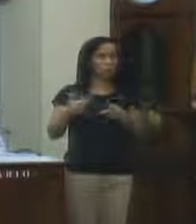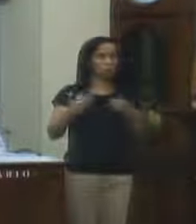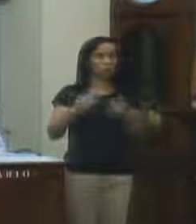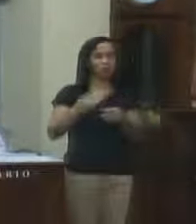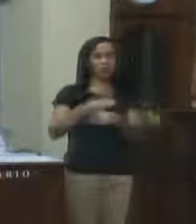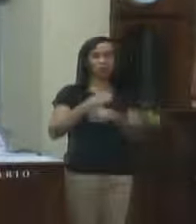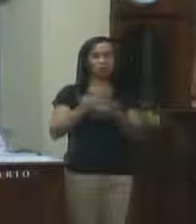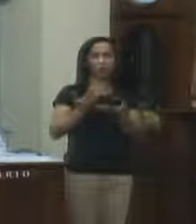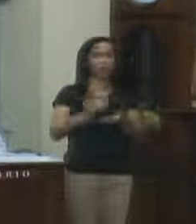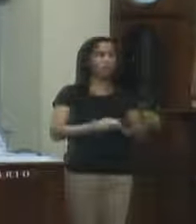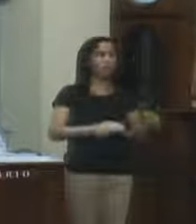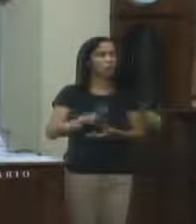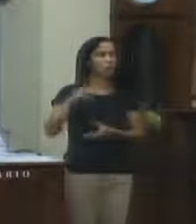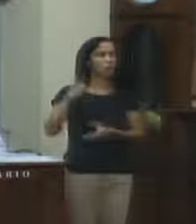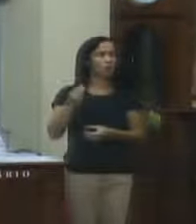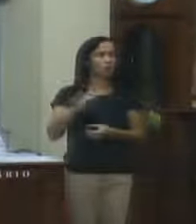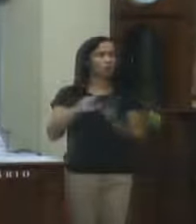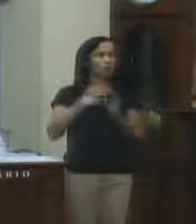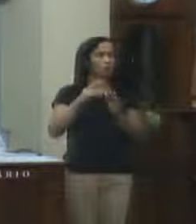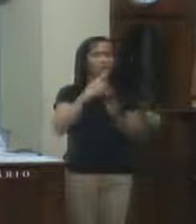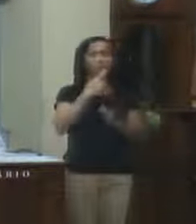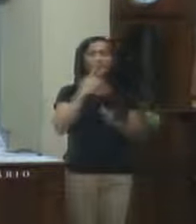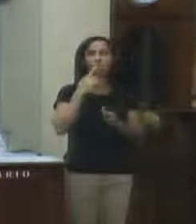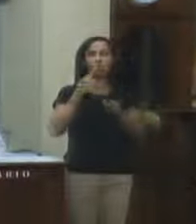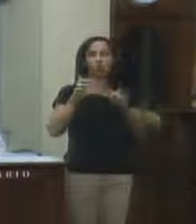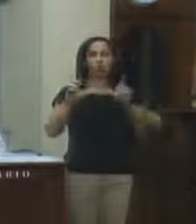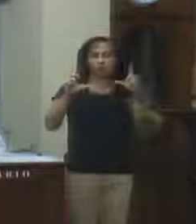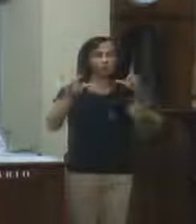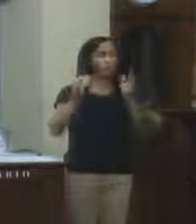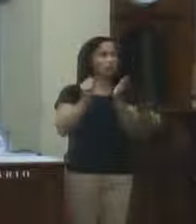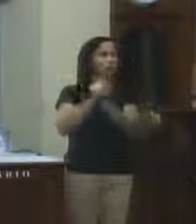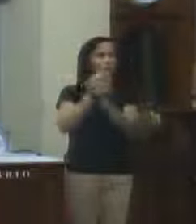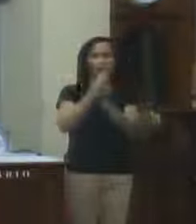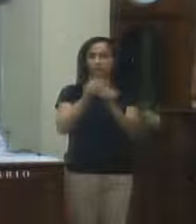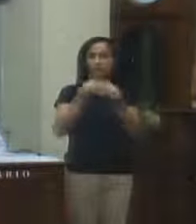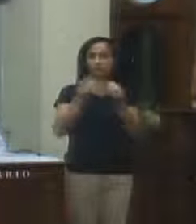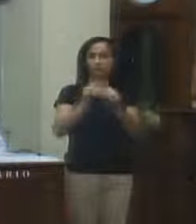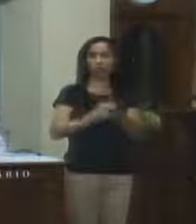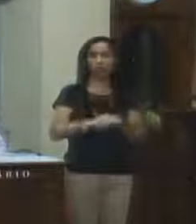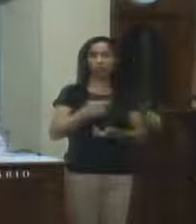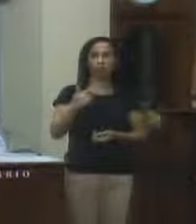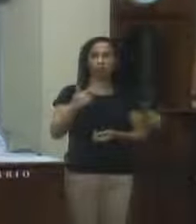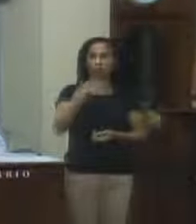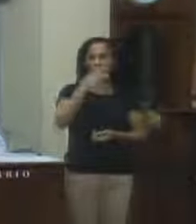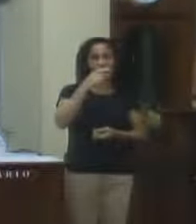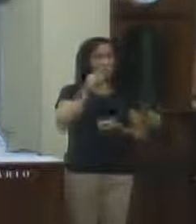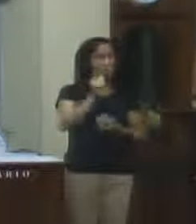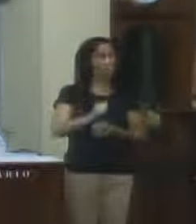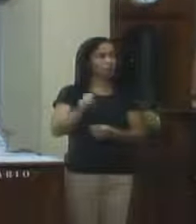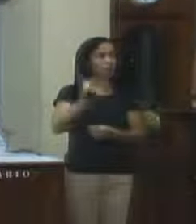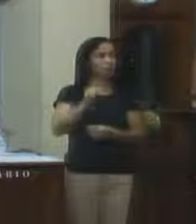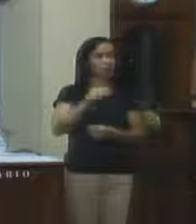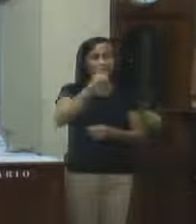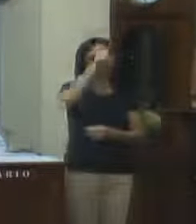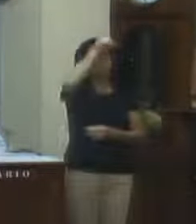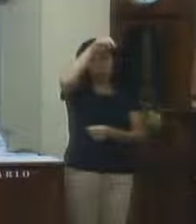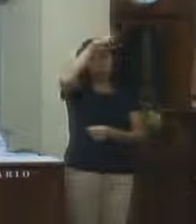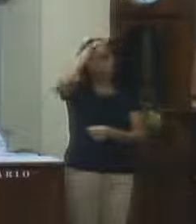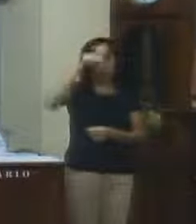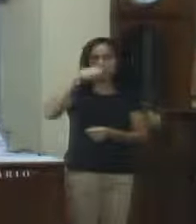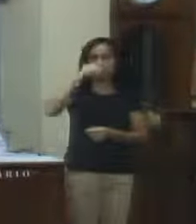WhatsApp. Todos os restaurantes, todo o comércio associado recebeu o decreto. E os que não são associados, a subprefeitura